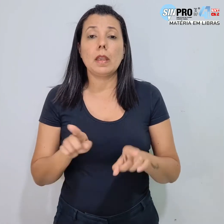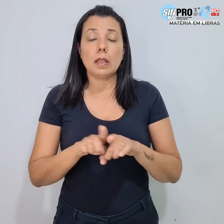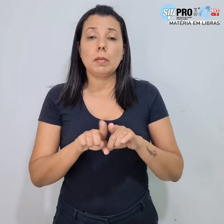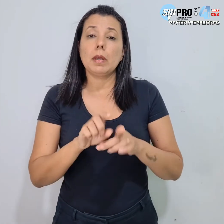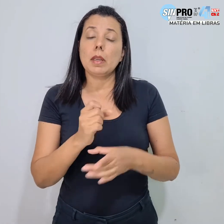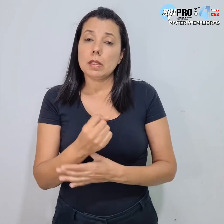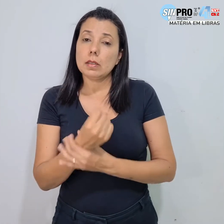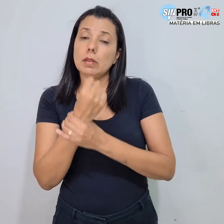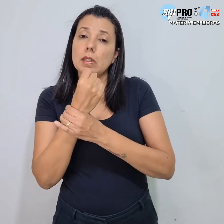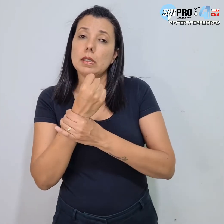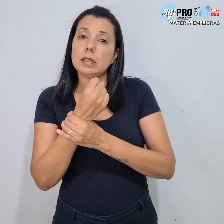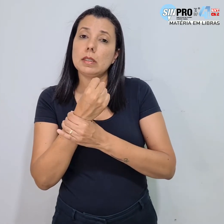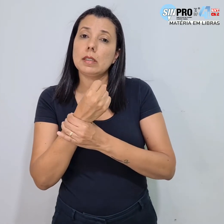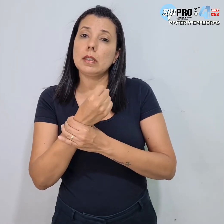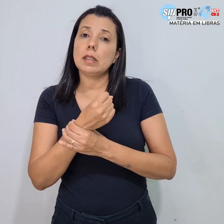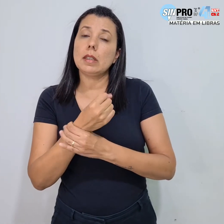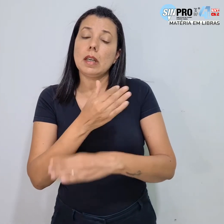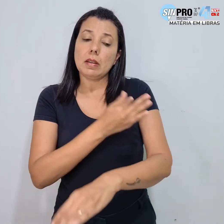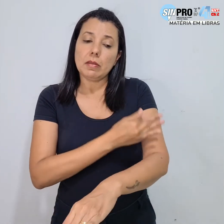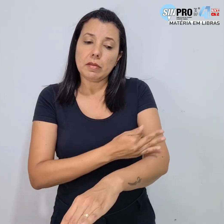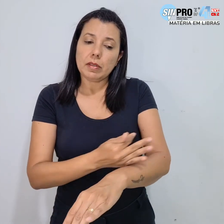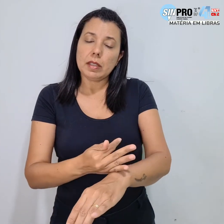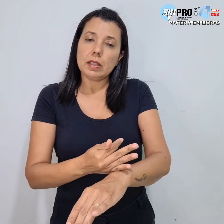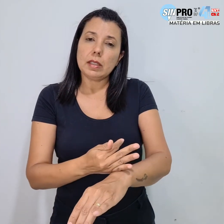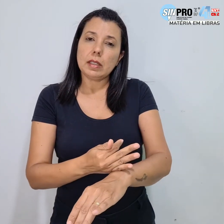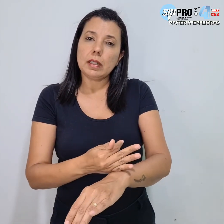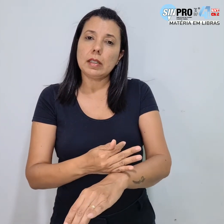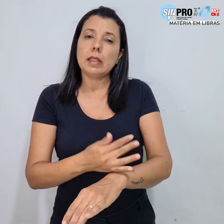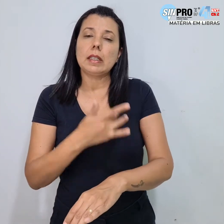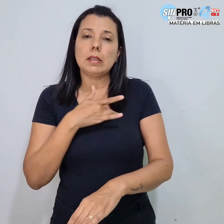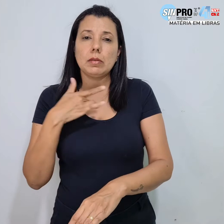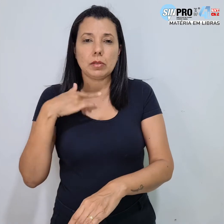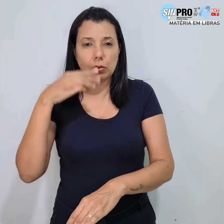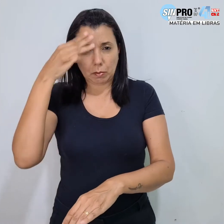e a segurança física e sanitária da população.